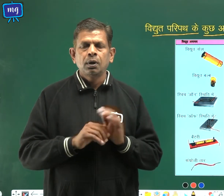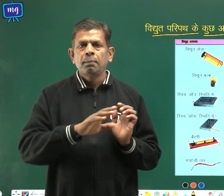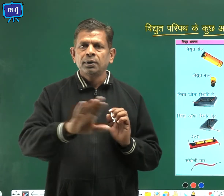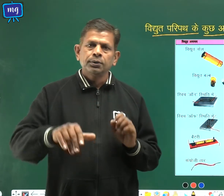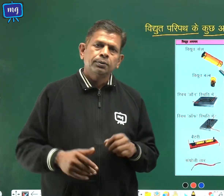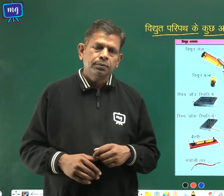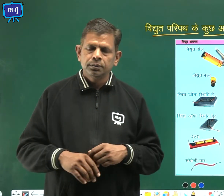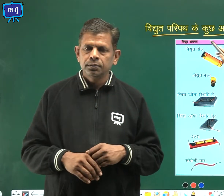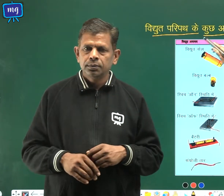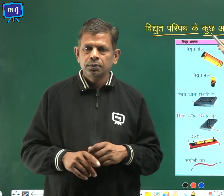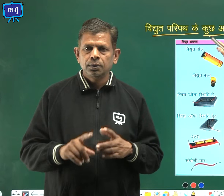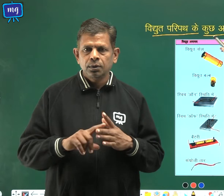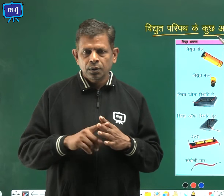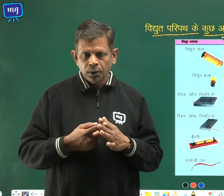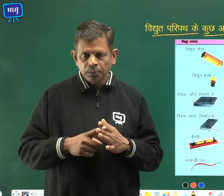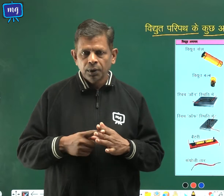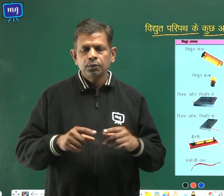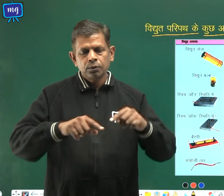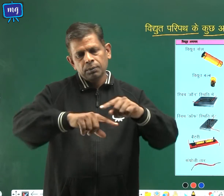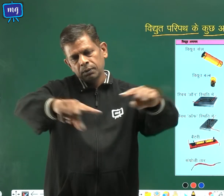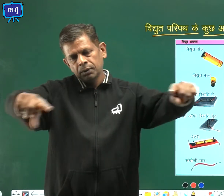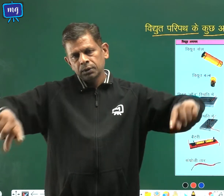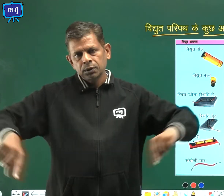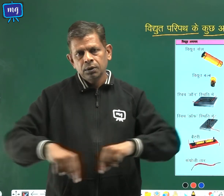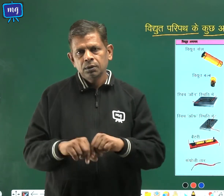बच्चों, विद्युत परिपथ के